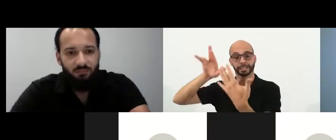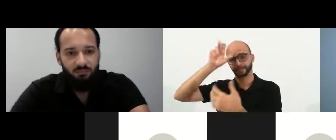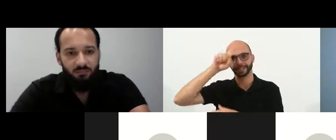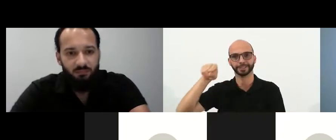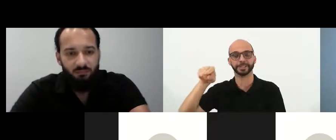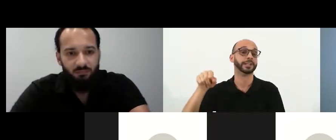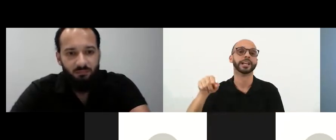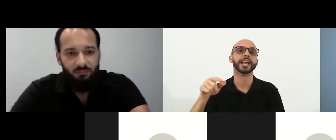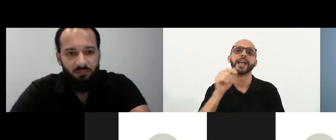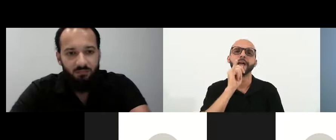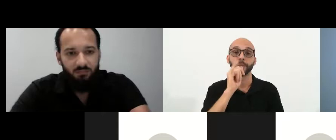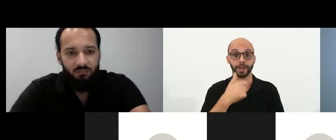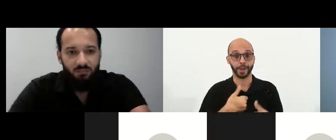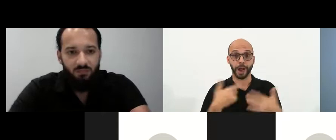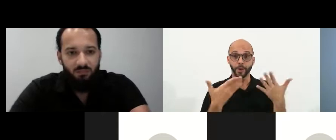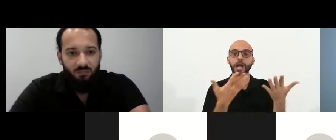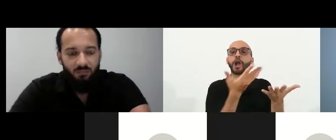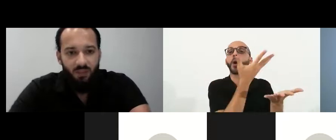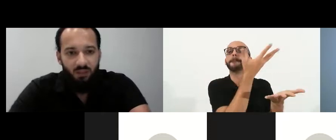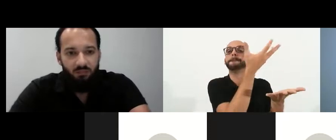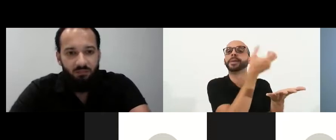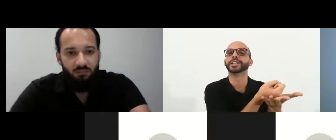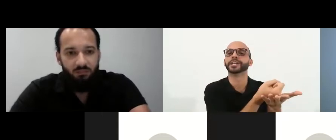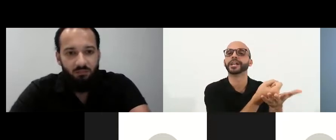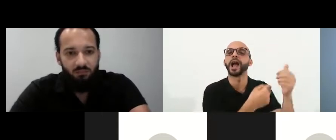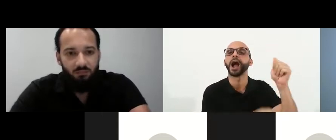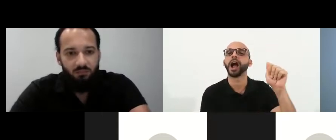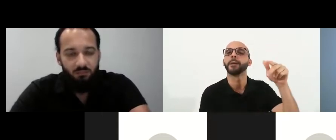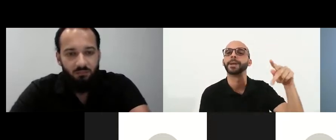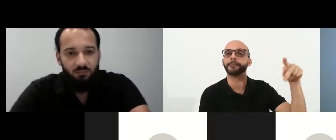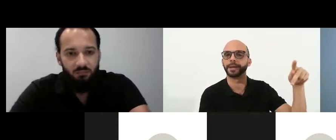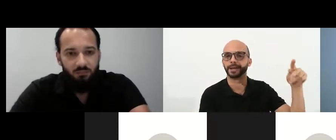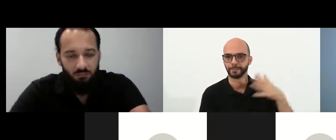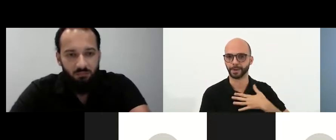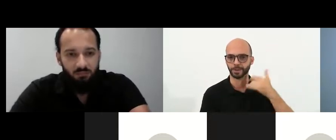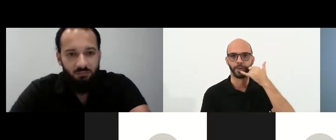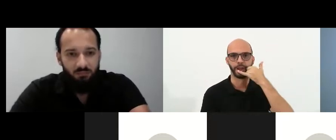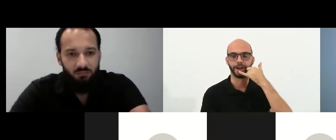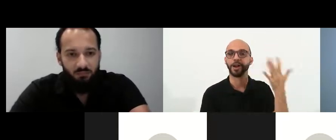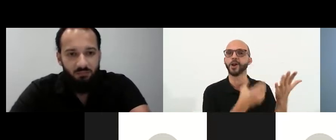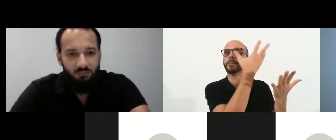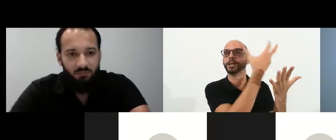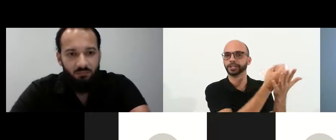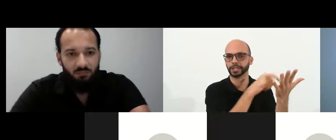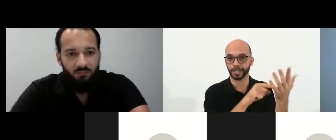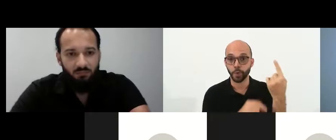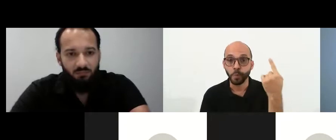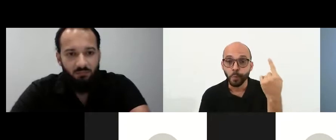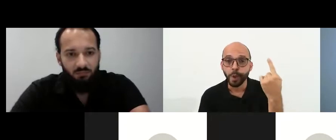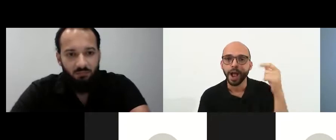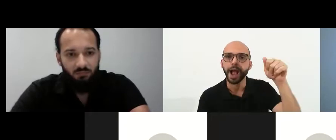vez mais adquirindo conhecimento e tendo essa aprendizagem. Então, é um momento que se